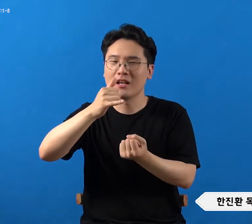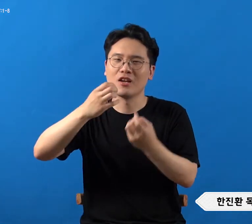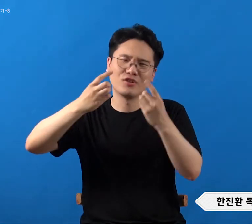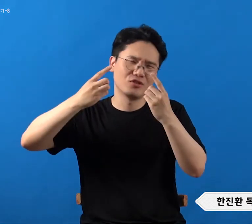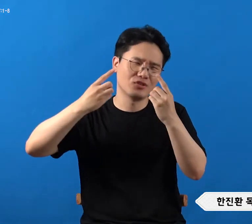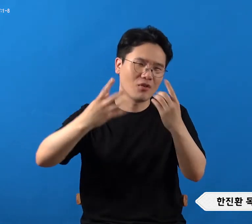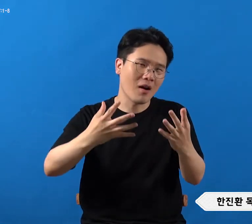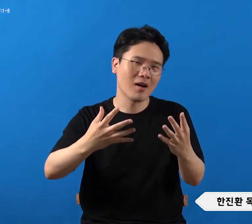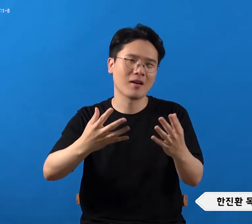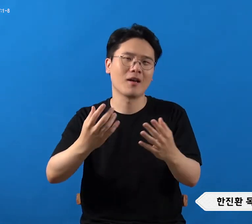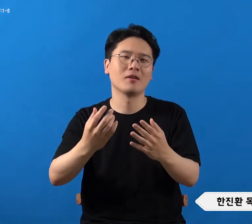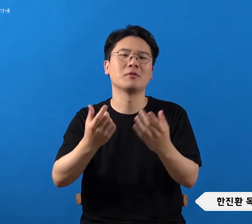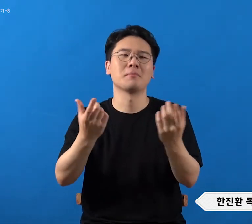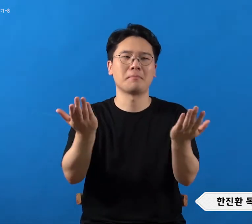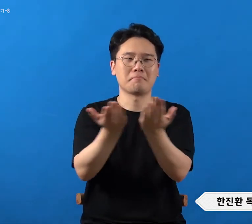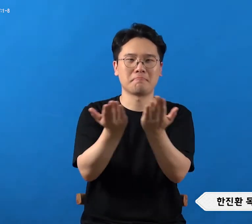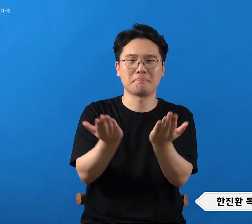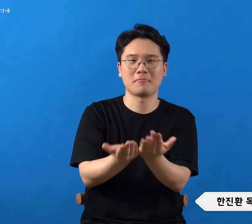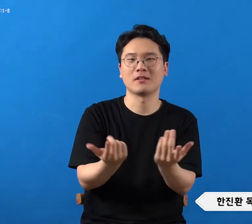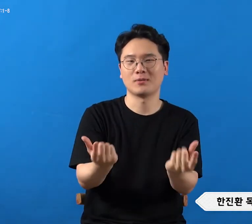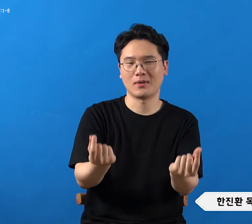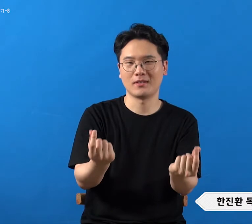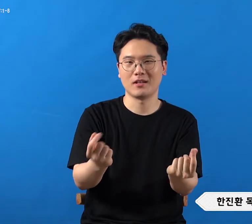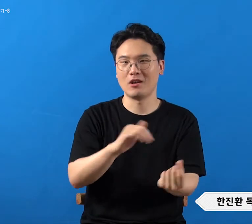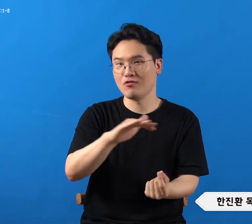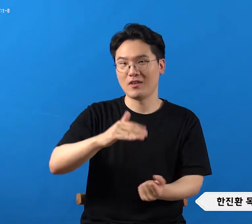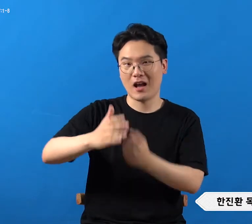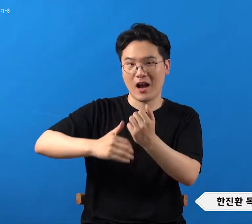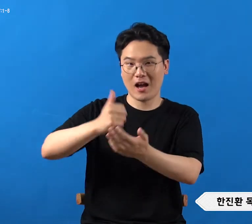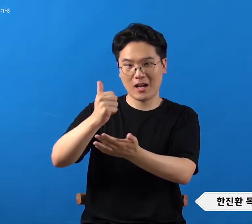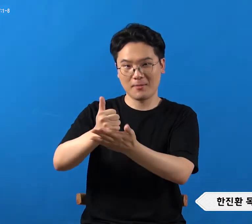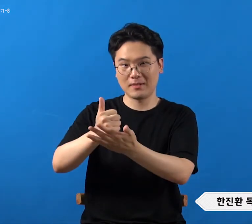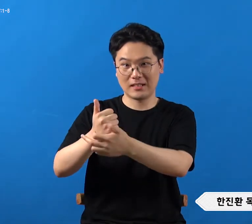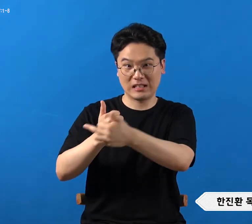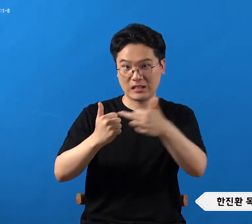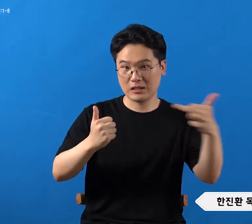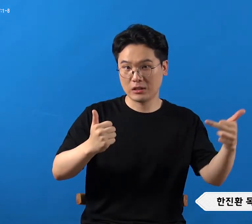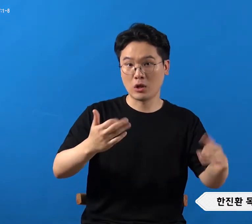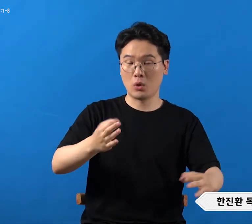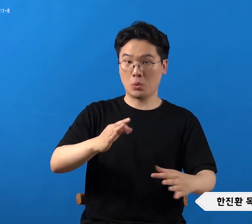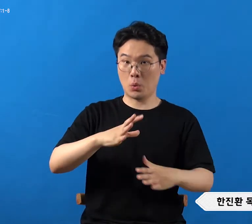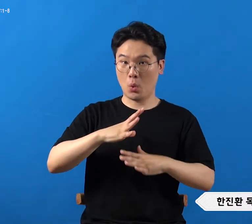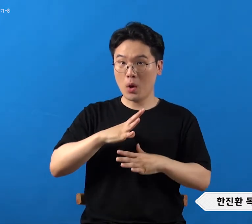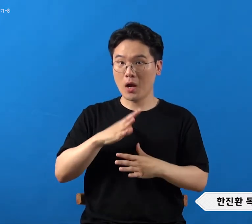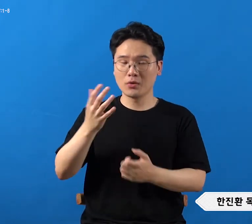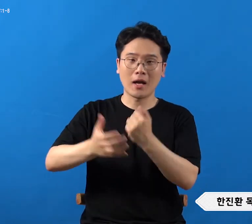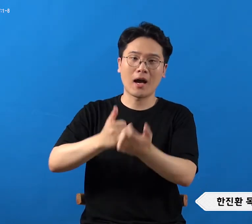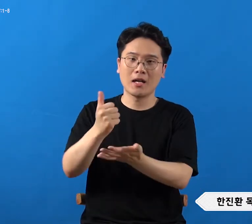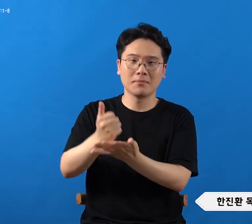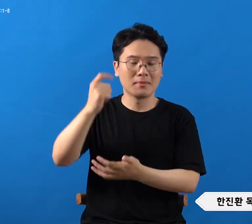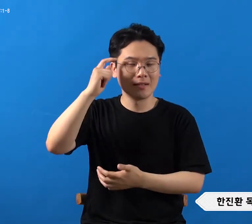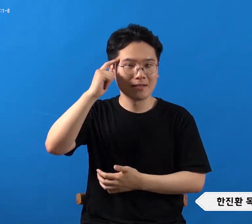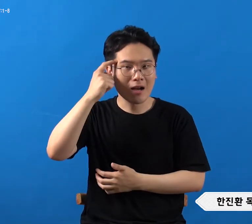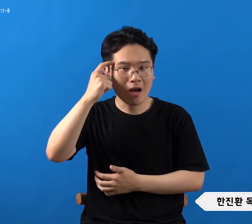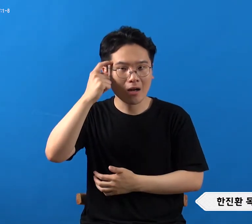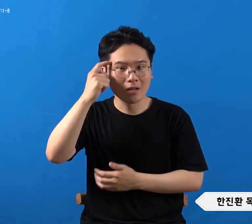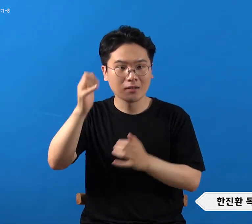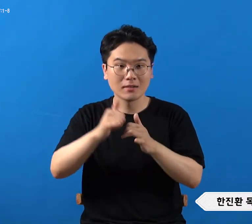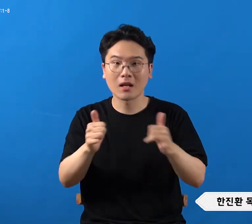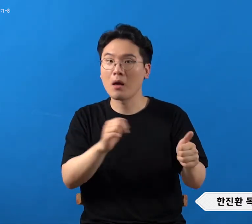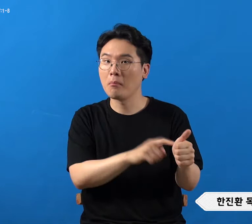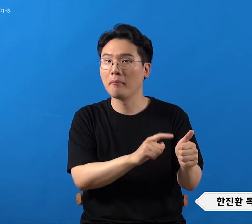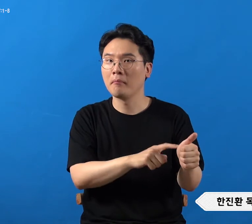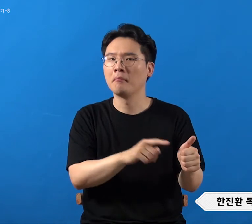정확하게 정비례합니다. 우리가 하나님 할 때 크고 놀라우신 하나님을 생각하고 있는